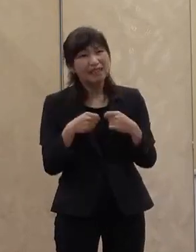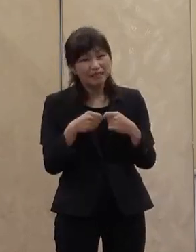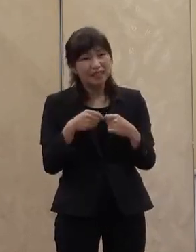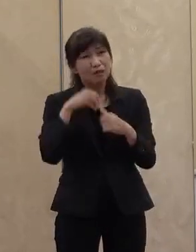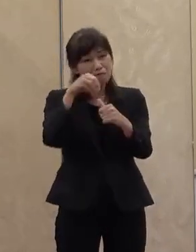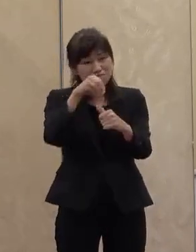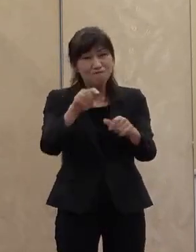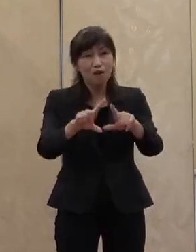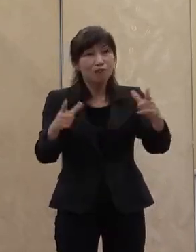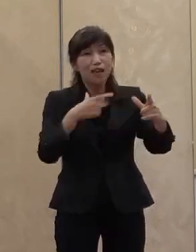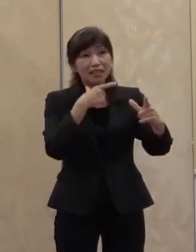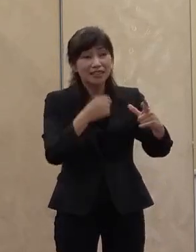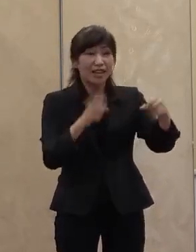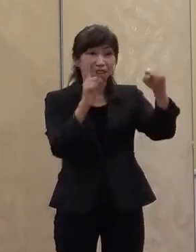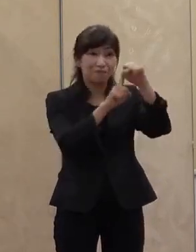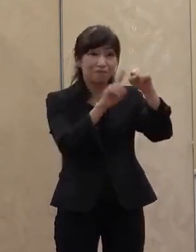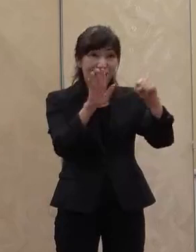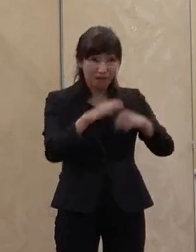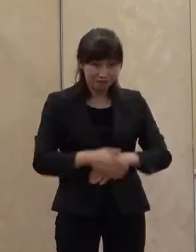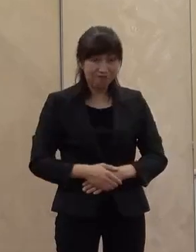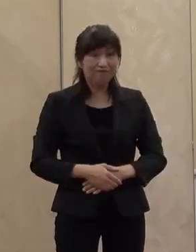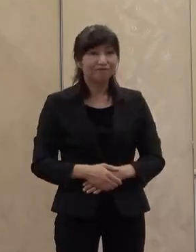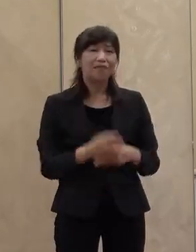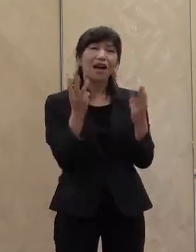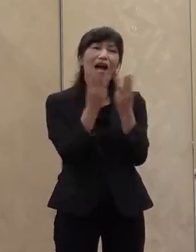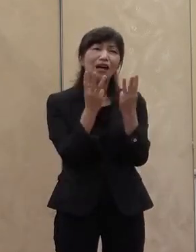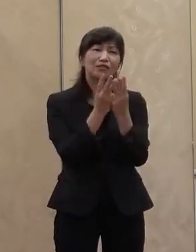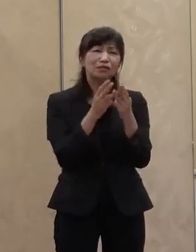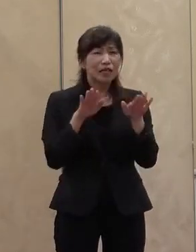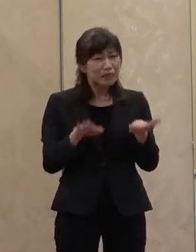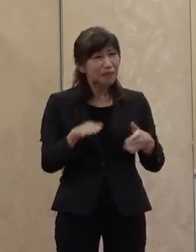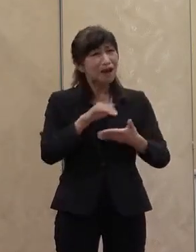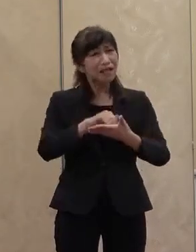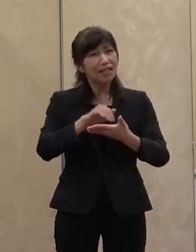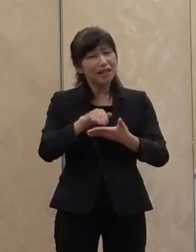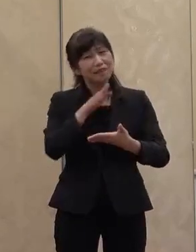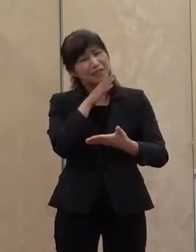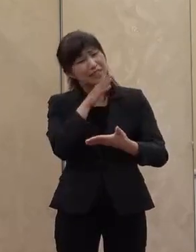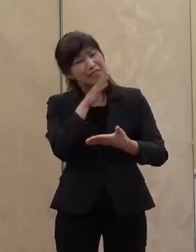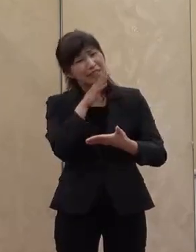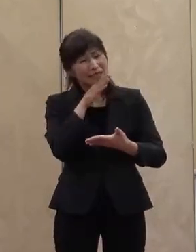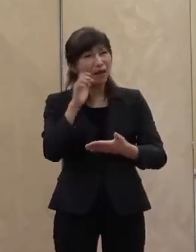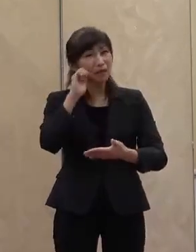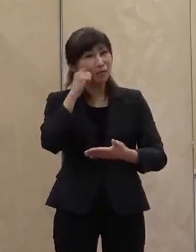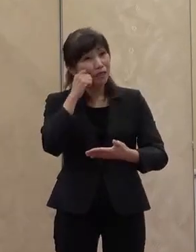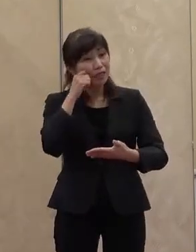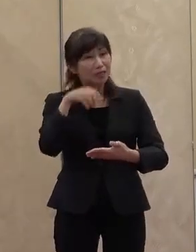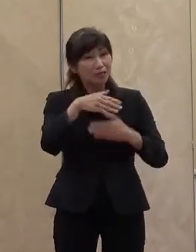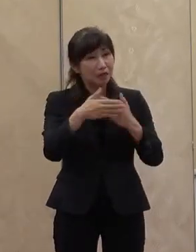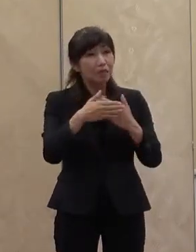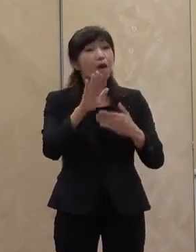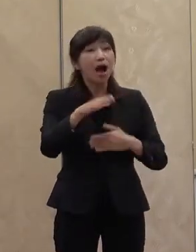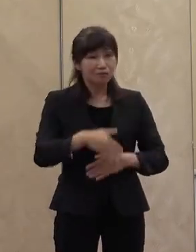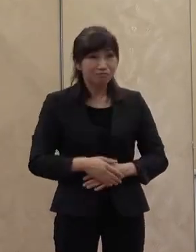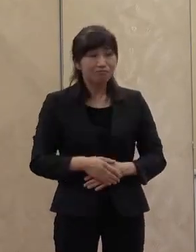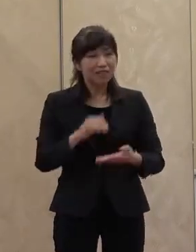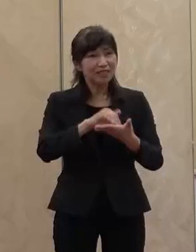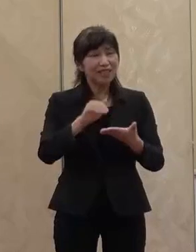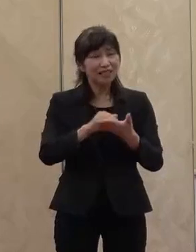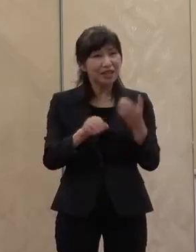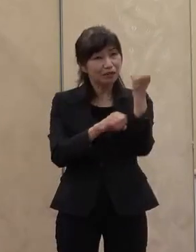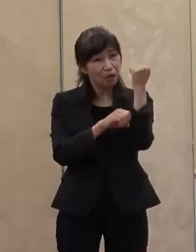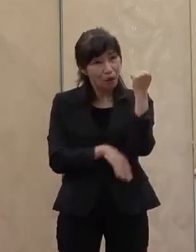です。で、まあ、これは数が僕らがいくら計算してもなかなか実際問題難しいと思いますが、算出の根拠とした